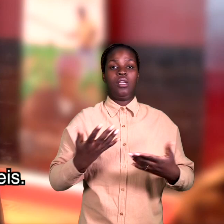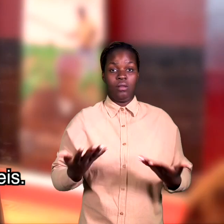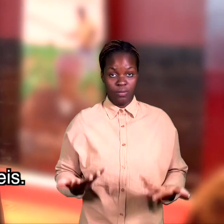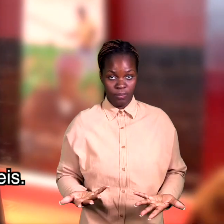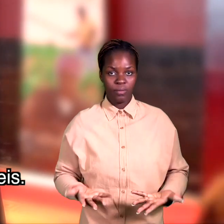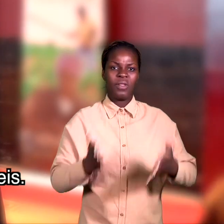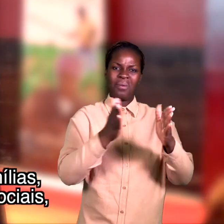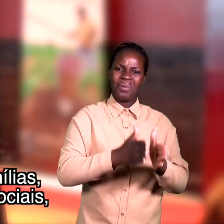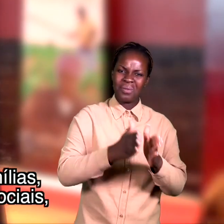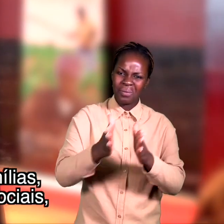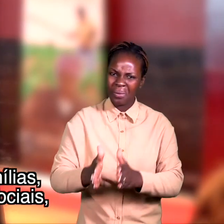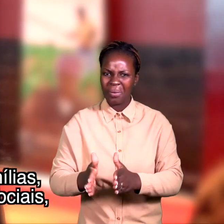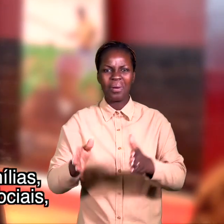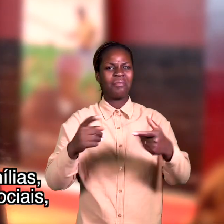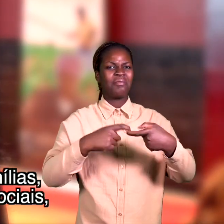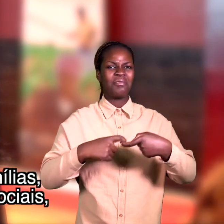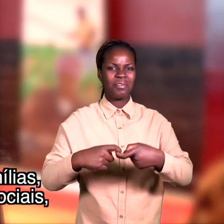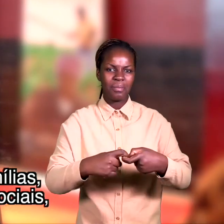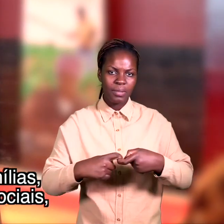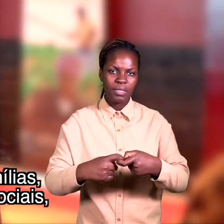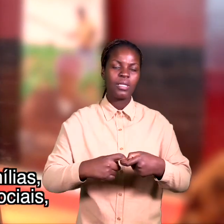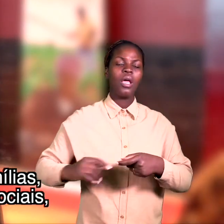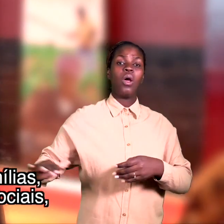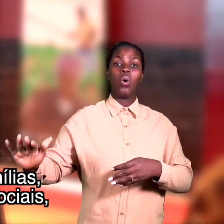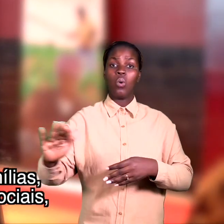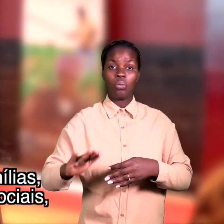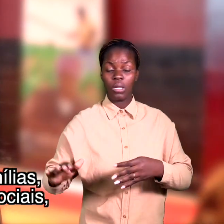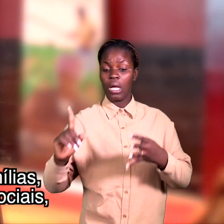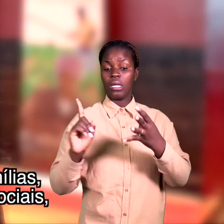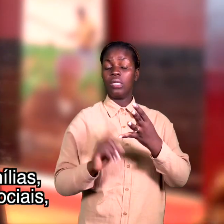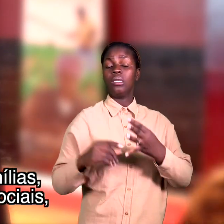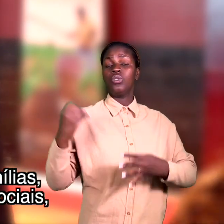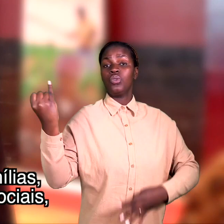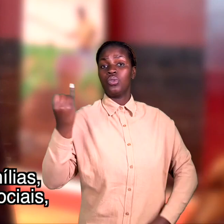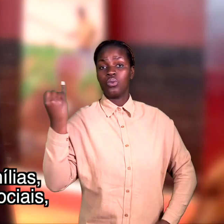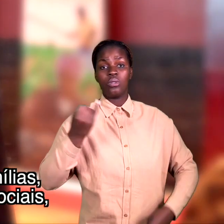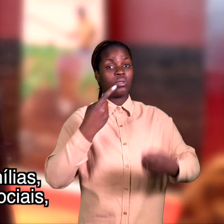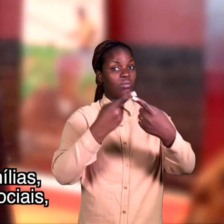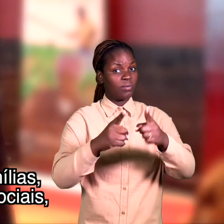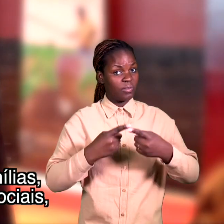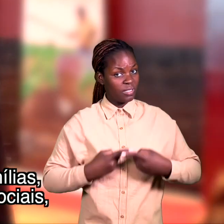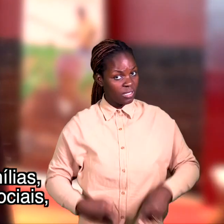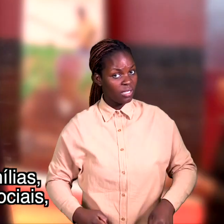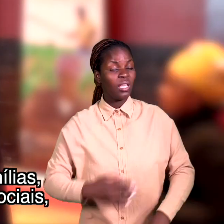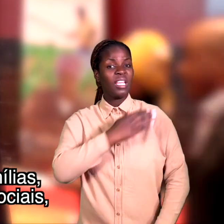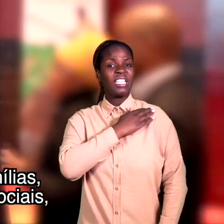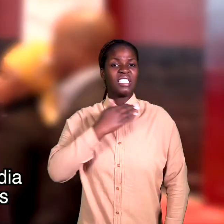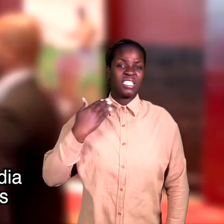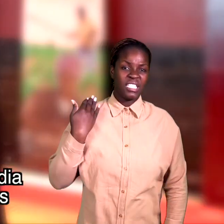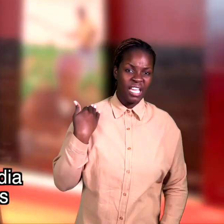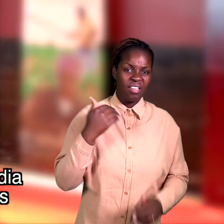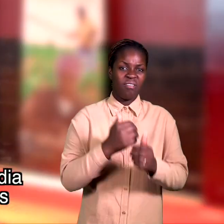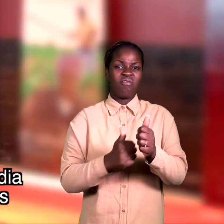todos os níveis, né? Estamos a falar do indivíduo, as famílias, as comunidades, as instituições sociais,